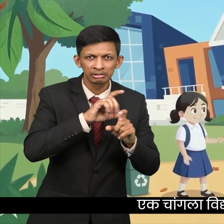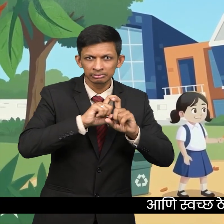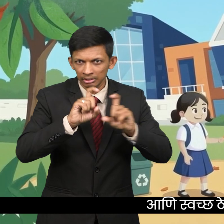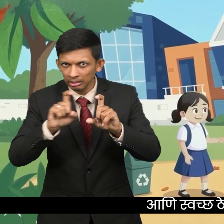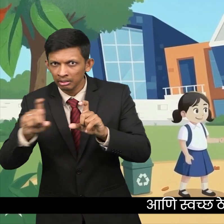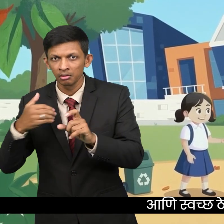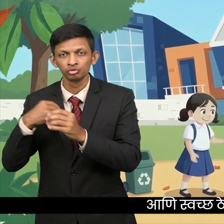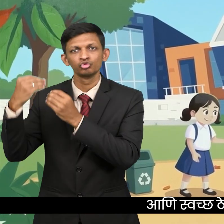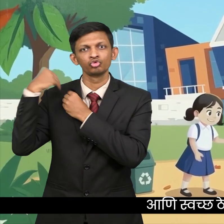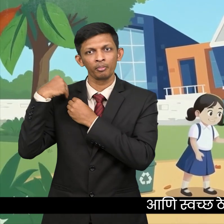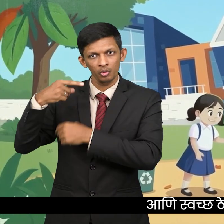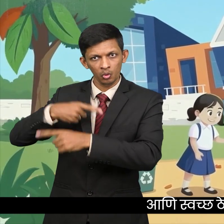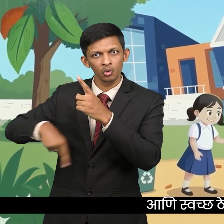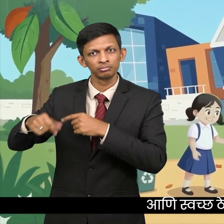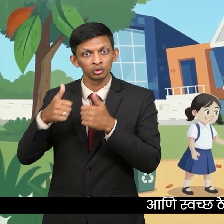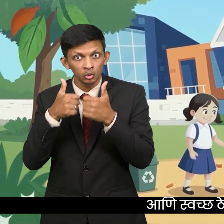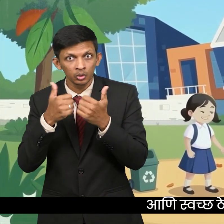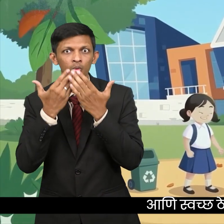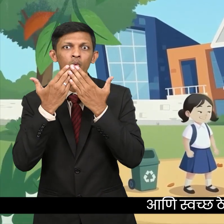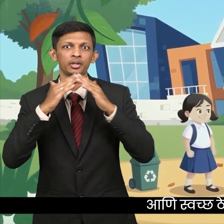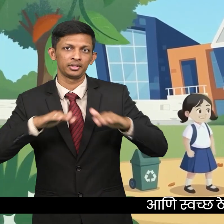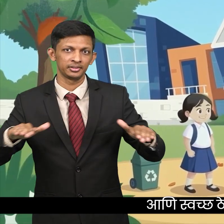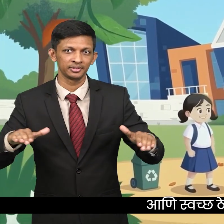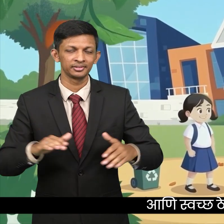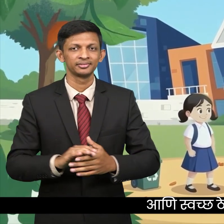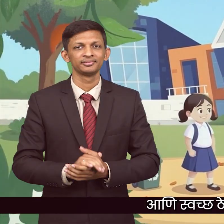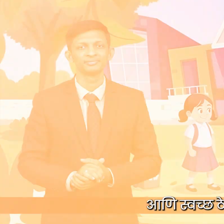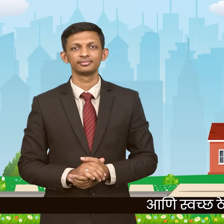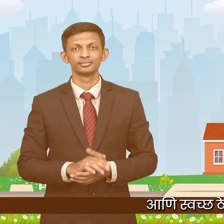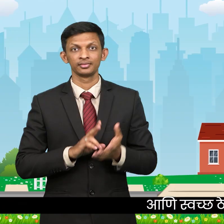शाळा स्वच्छ ठेवणे ही आपली जबाबदारी आहे.